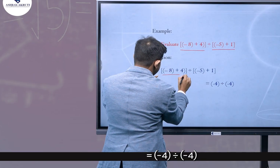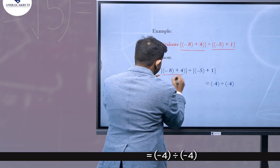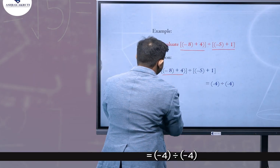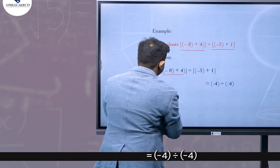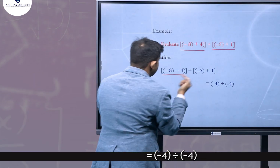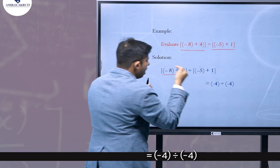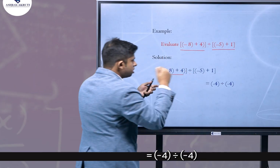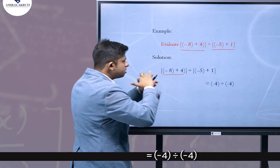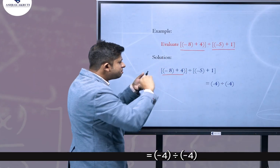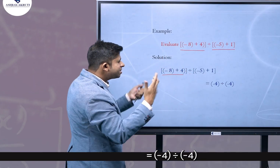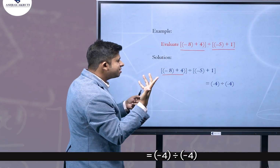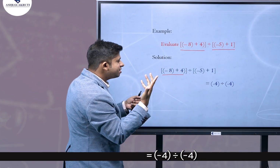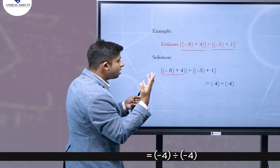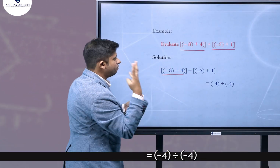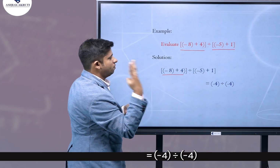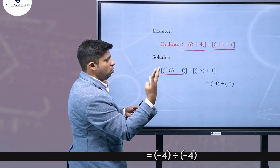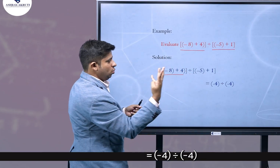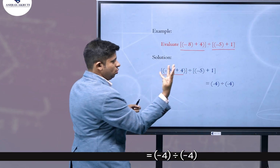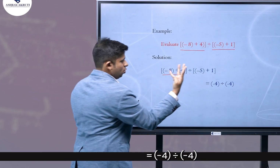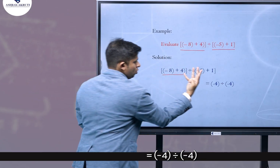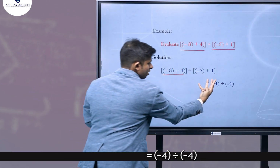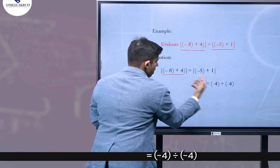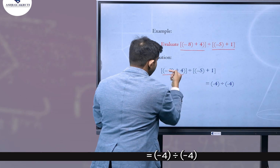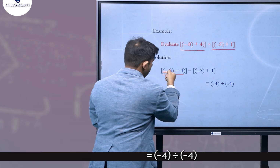देतो -4 डिवाइड बाय -4.